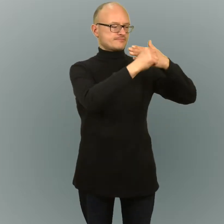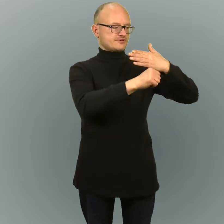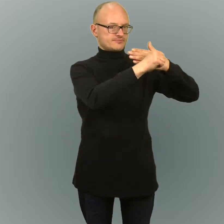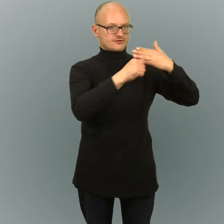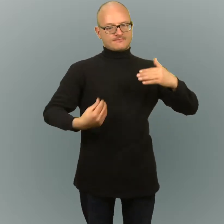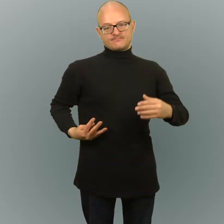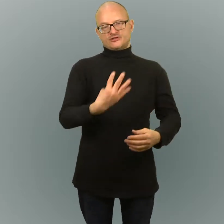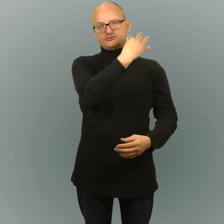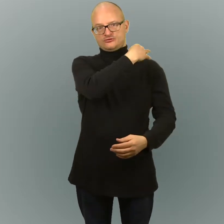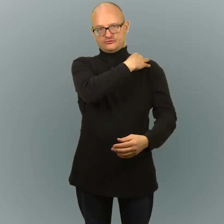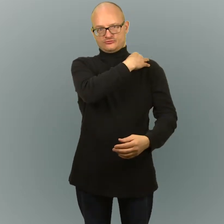Évangile de Jean,